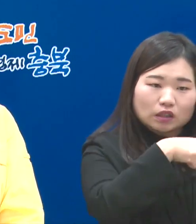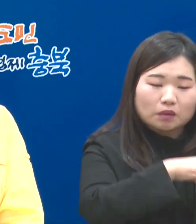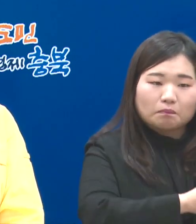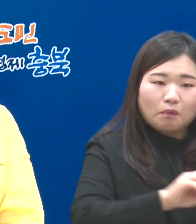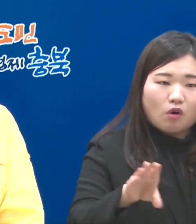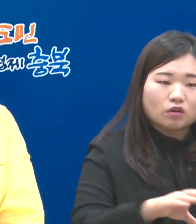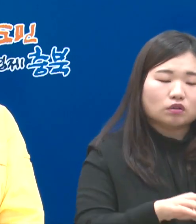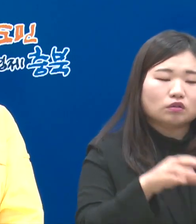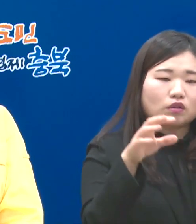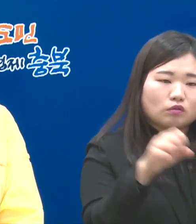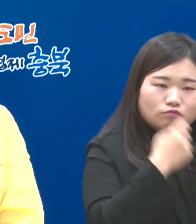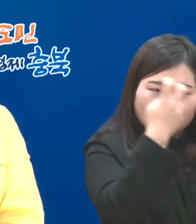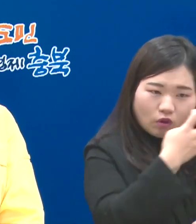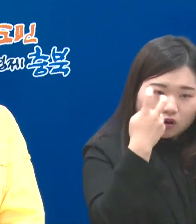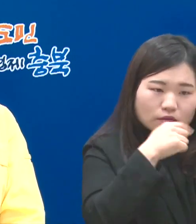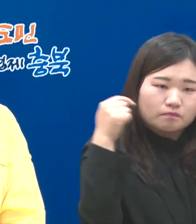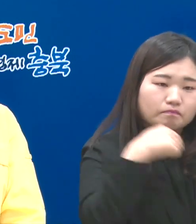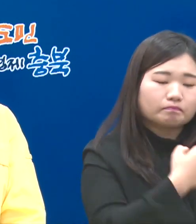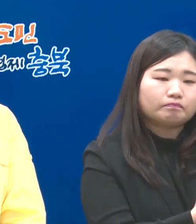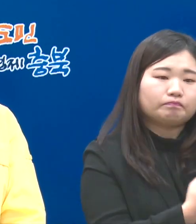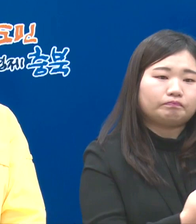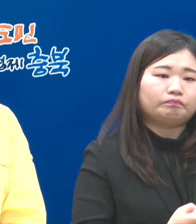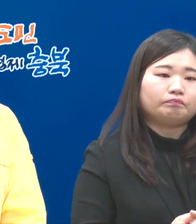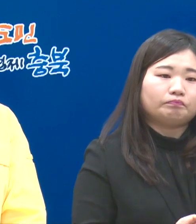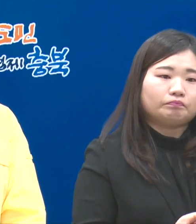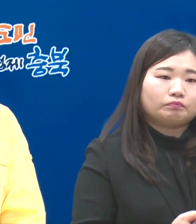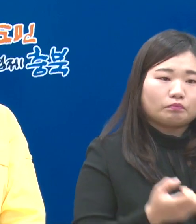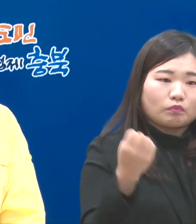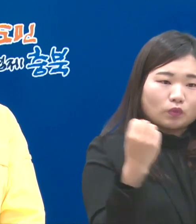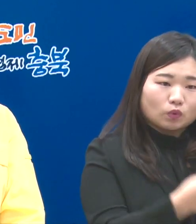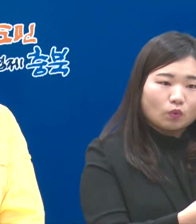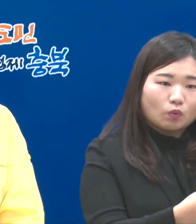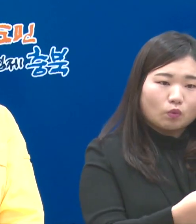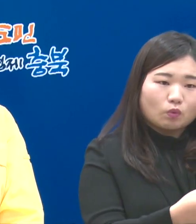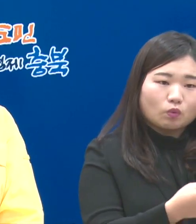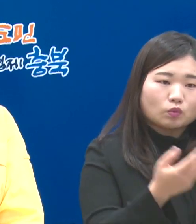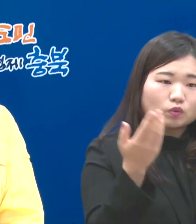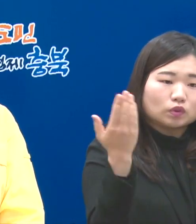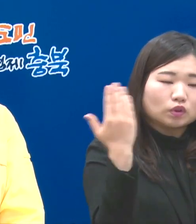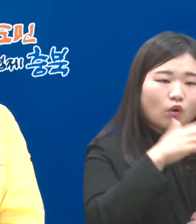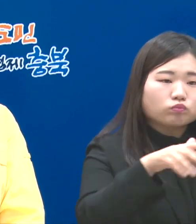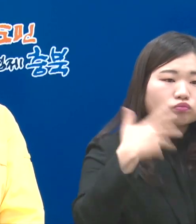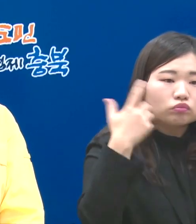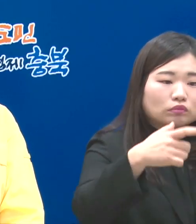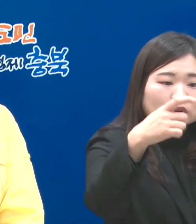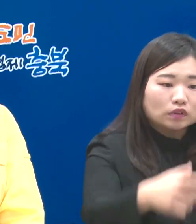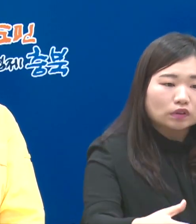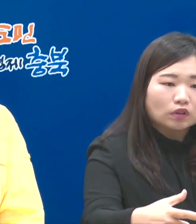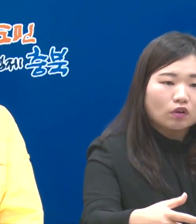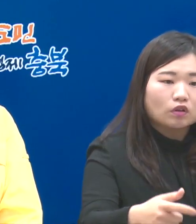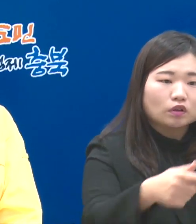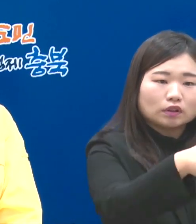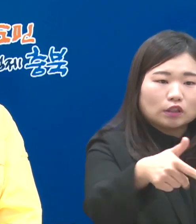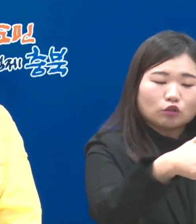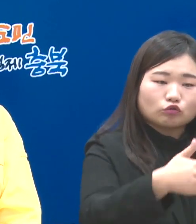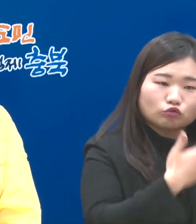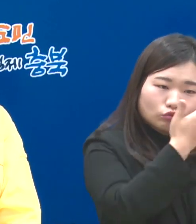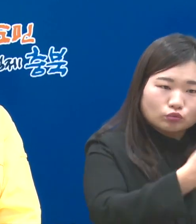철저히 관리하겠습니다. 아울러 청풍면 일대 및 제천시